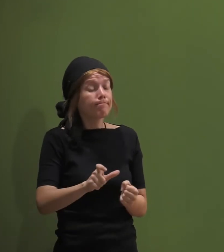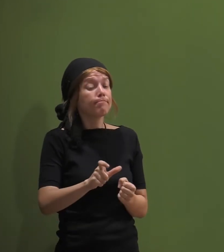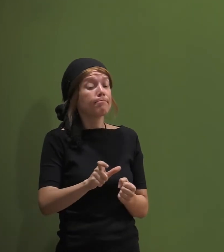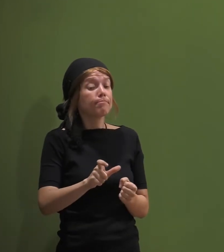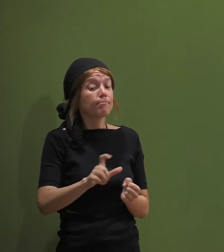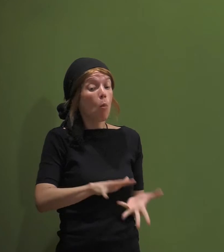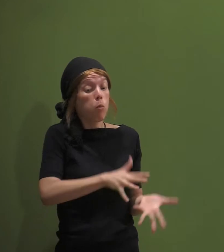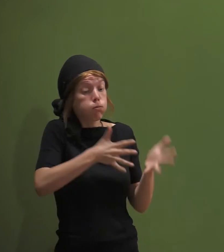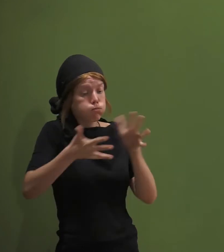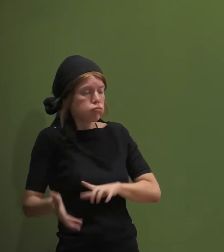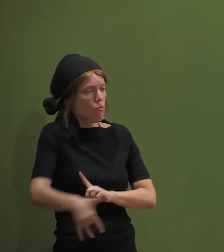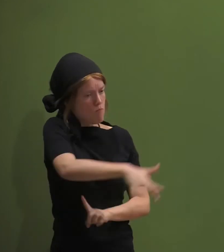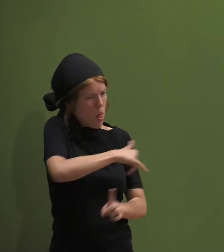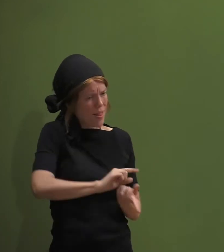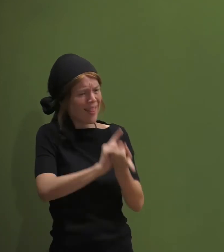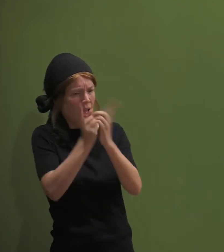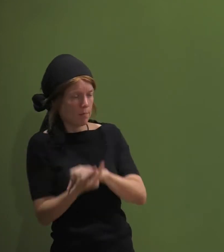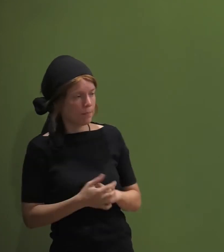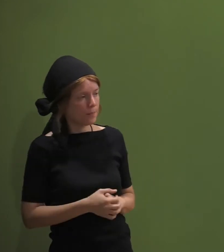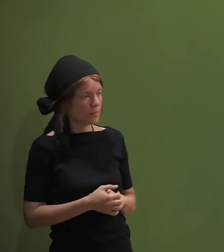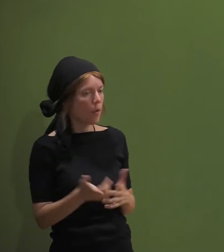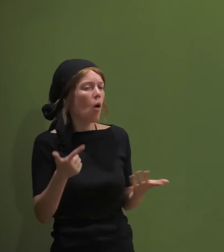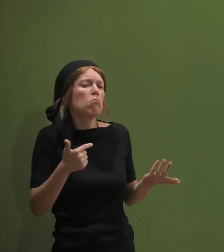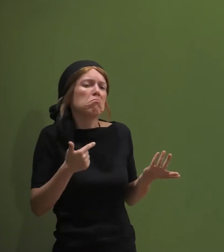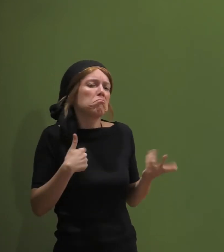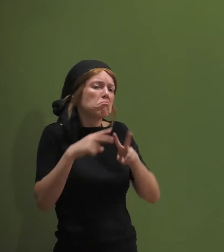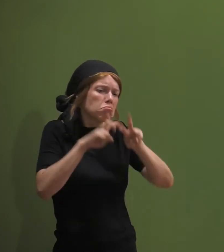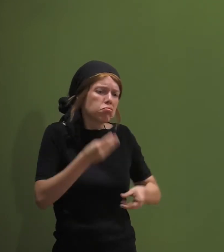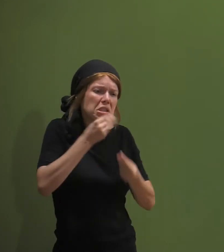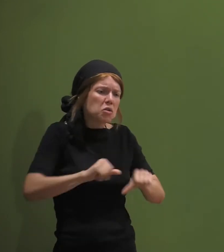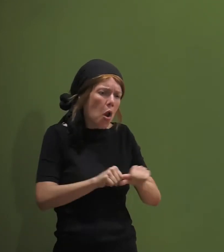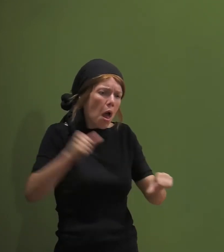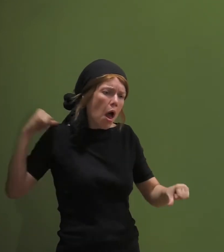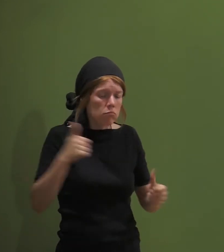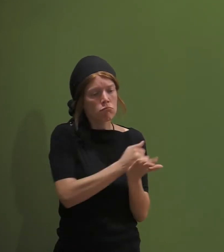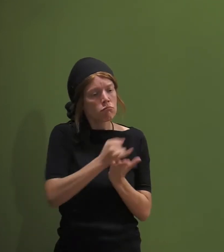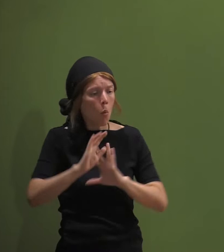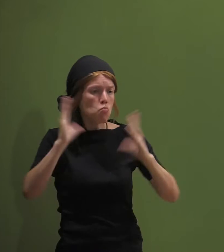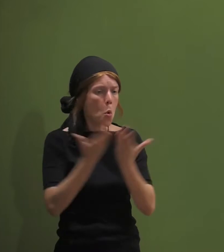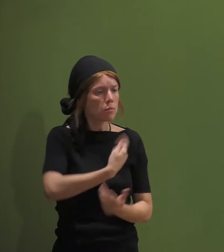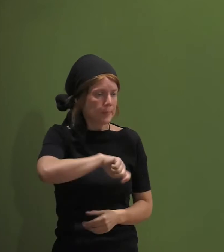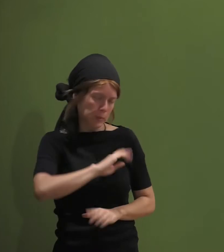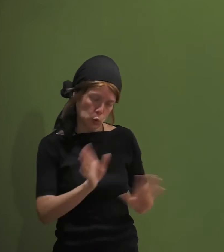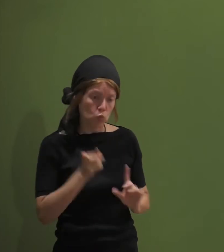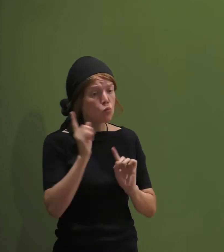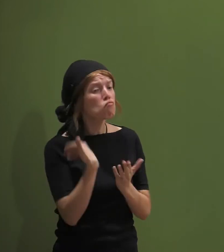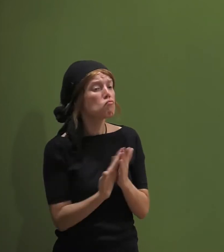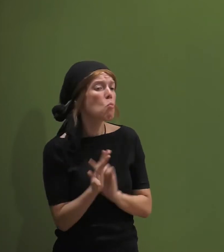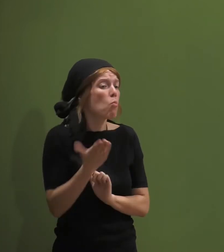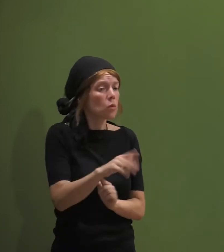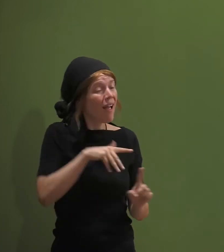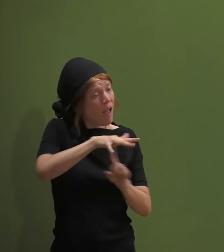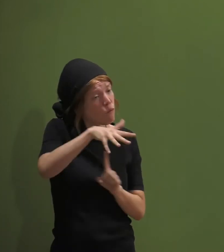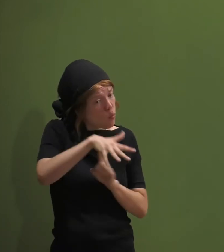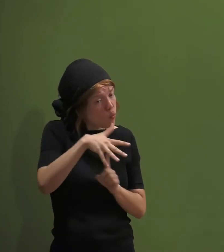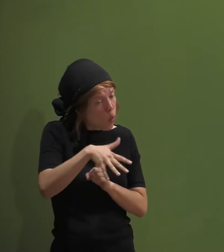mayor o menor medida el medio ambiente. No pretendo hacer aquí una revisión histórica de la agricultura en España o en el mundo, sino solo mostrar cómo la influencia de